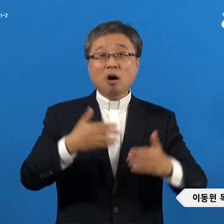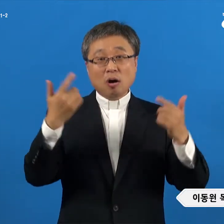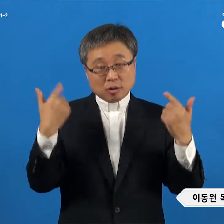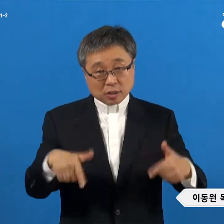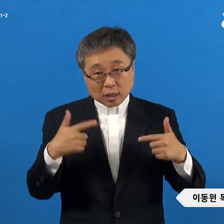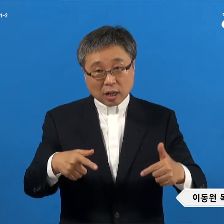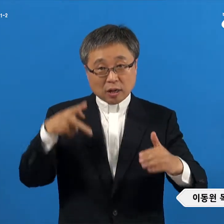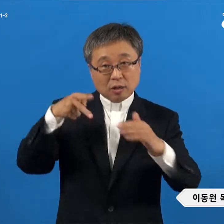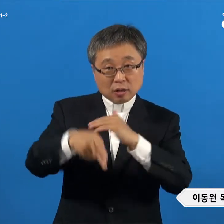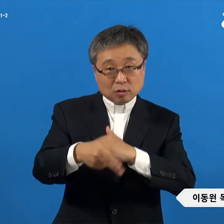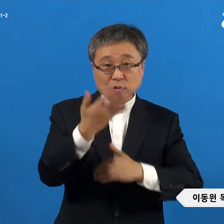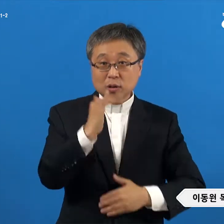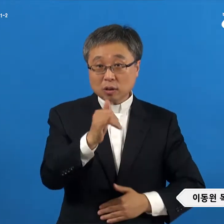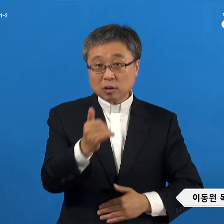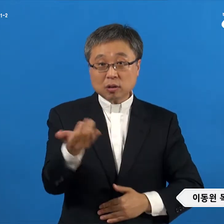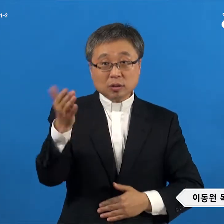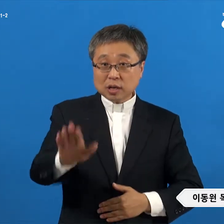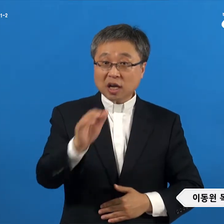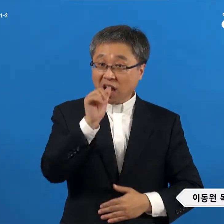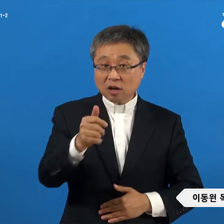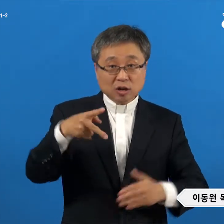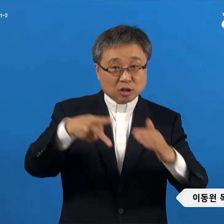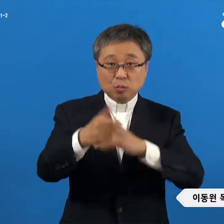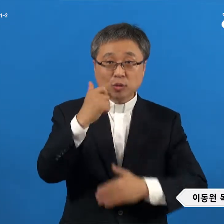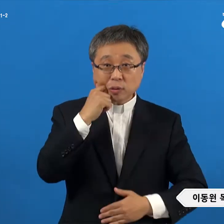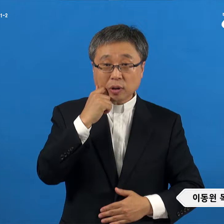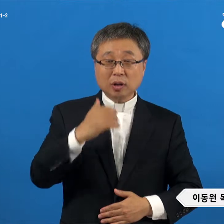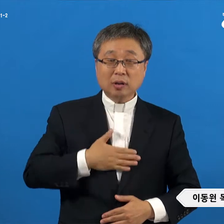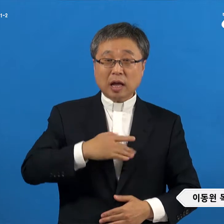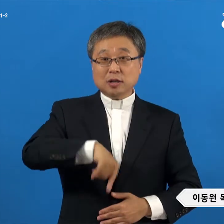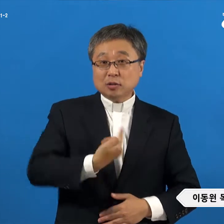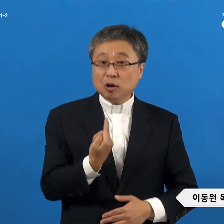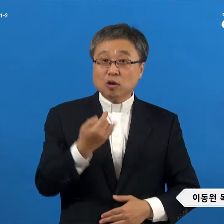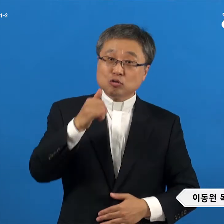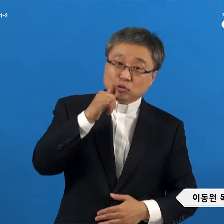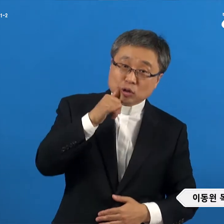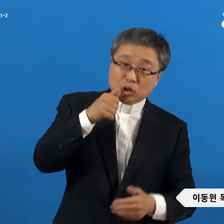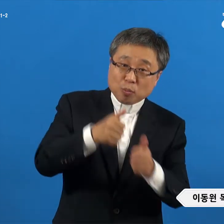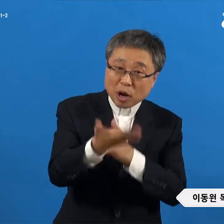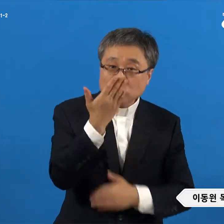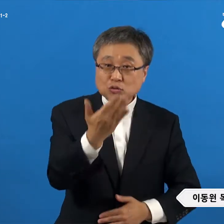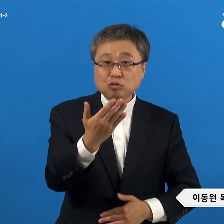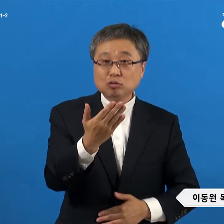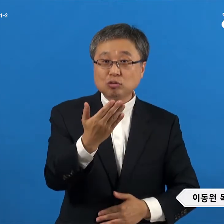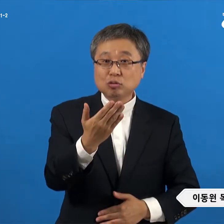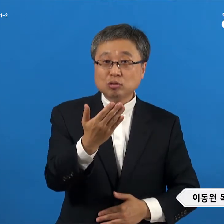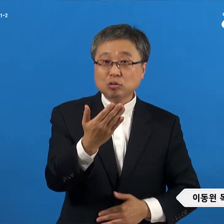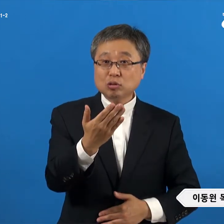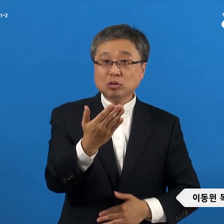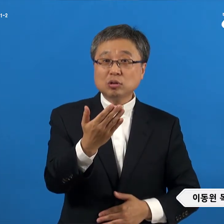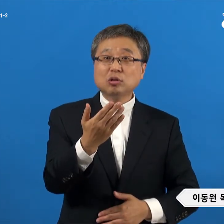않아요, 결코. 나는 스스로 중독을 극복할 수 있는 능력이 없습니다. 그 고백으로 시작해. 두 번째,